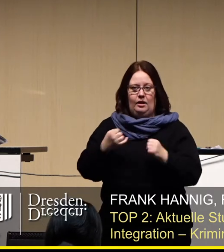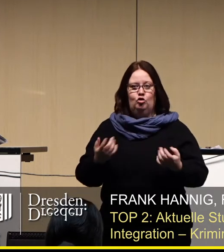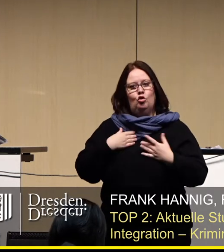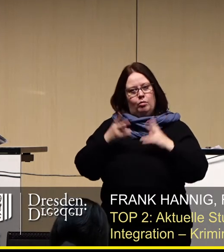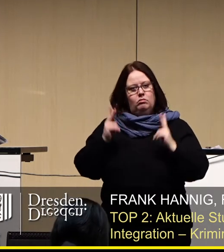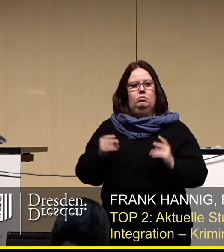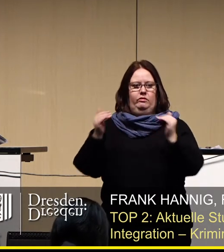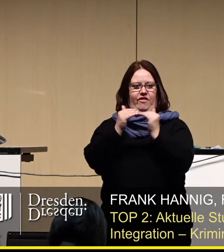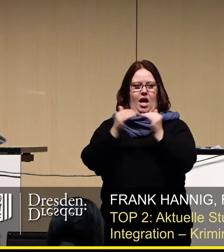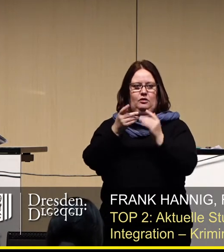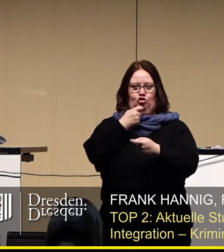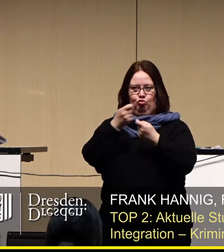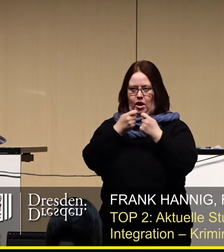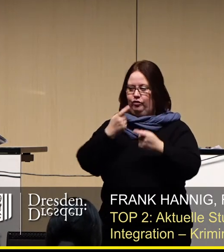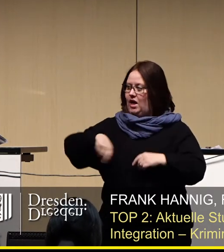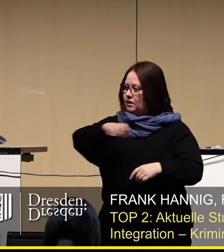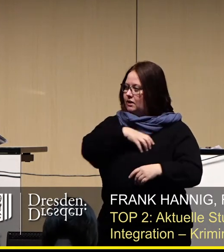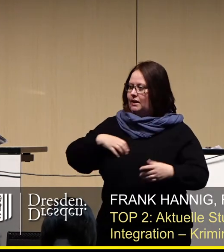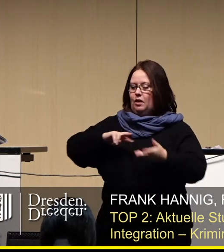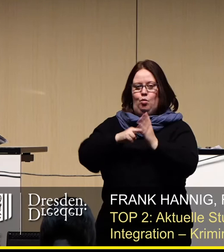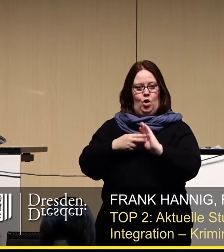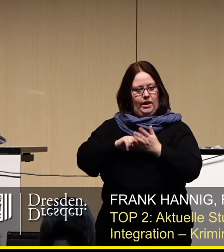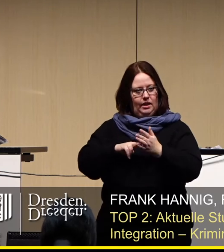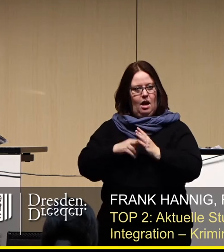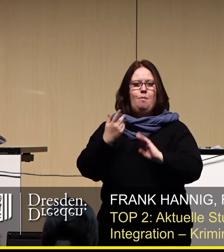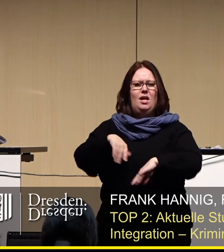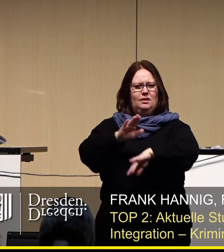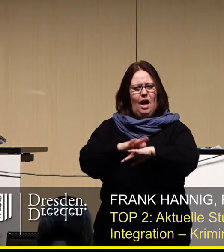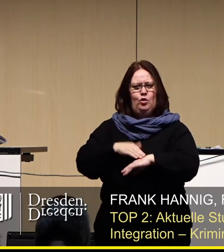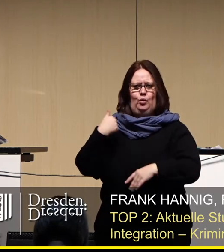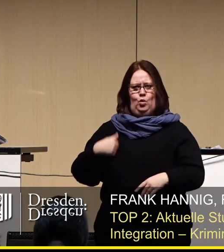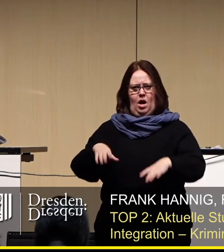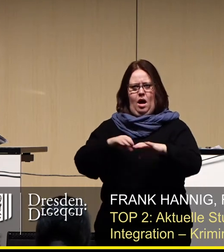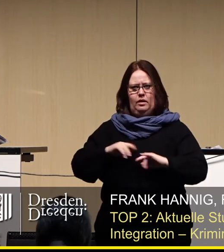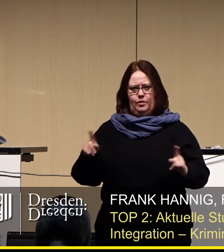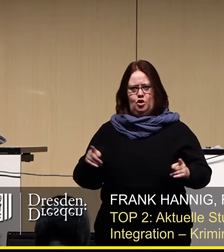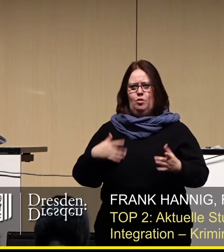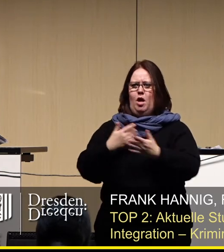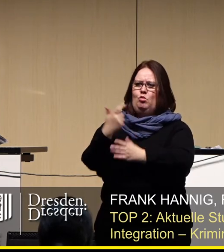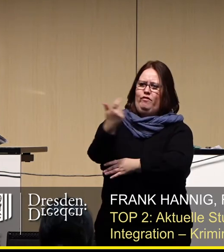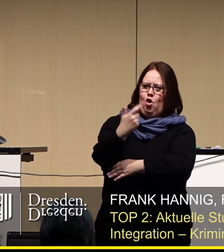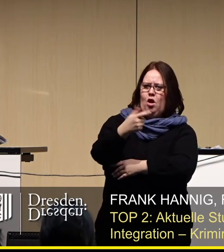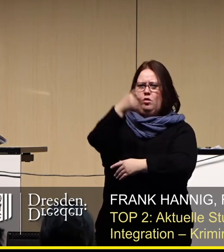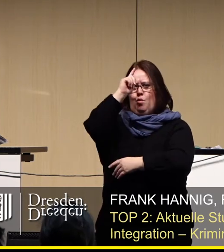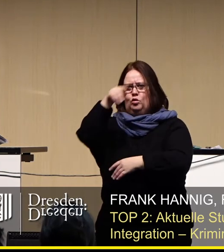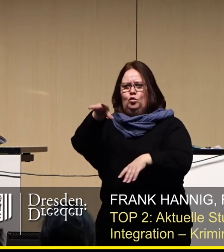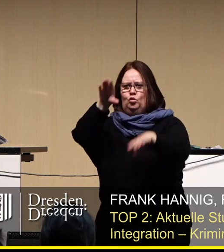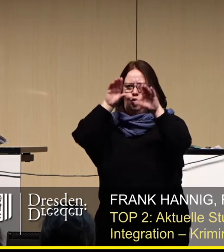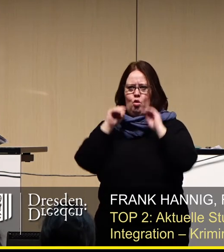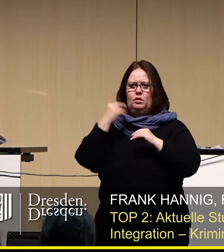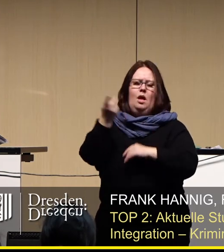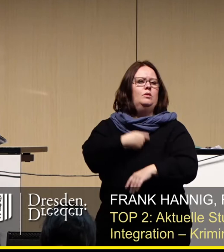mit fairen Gesprächen. Und wenn wir als Dresdner Politiker uns die Zeit und die Mühe nicht machen, unseren Feuerwehrleuten und Polizisten zuzuhören,